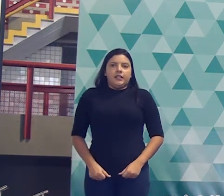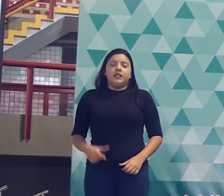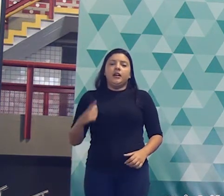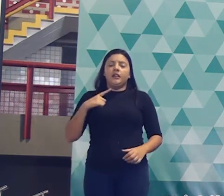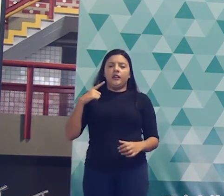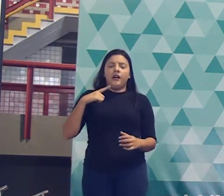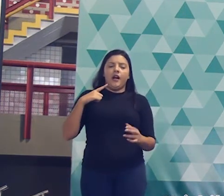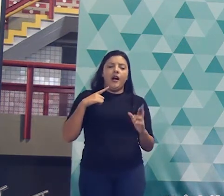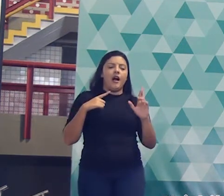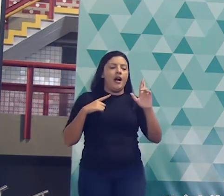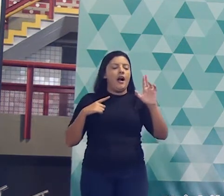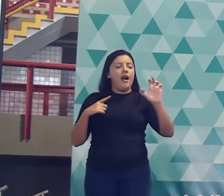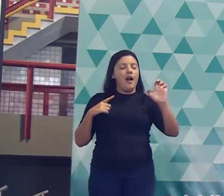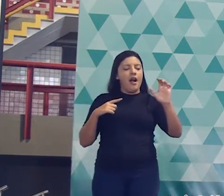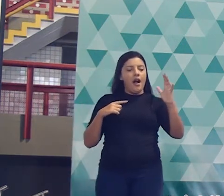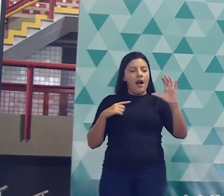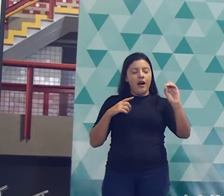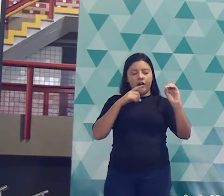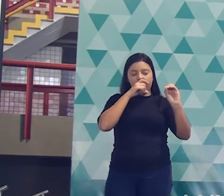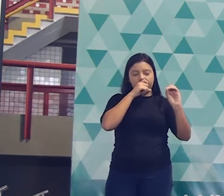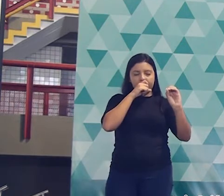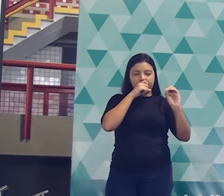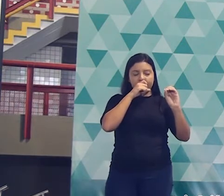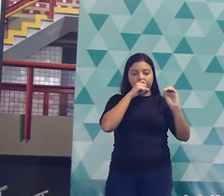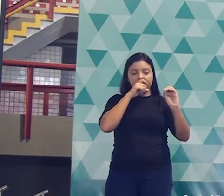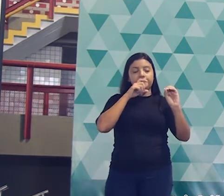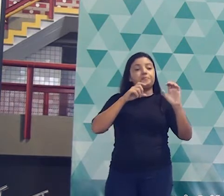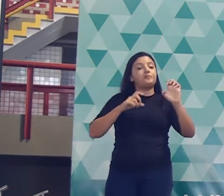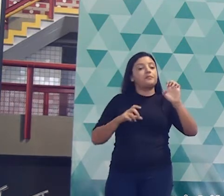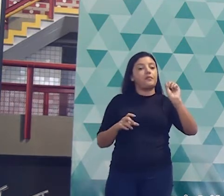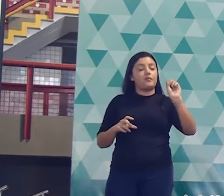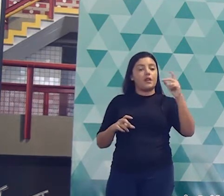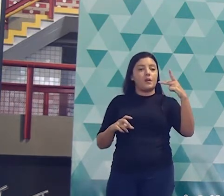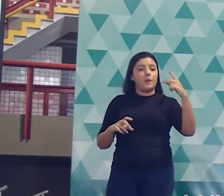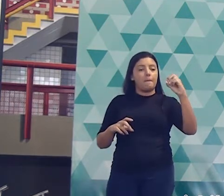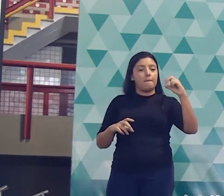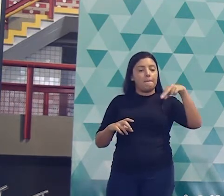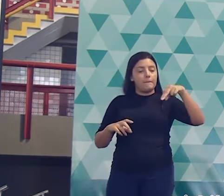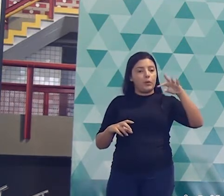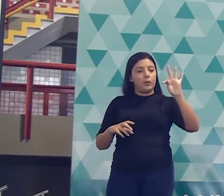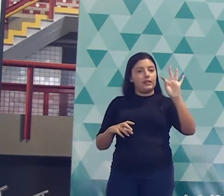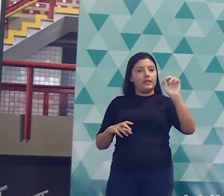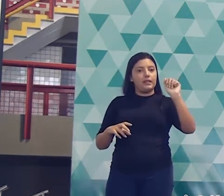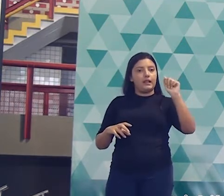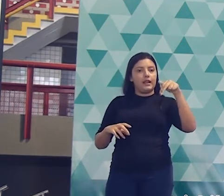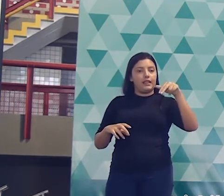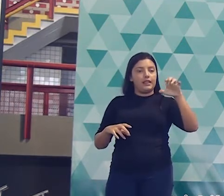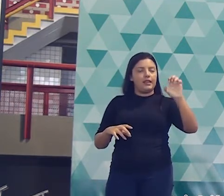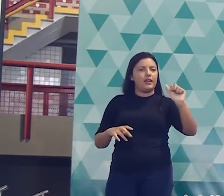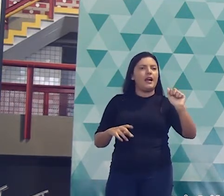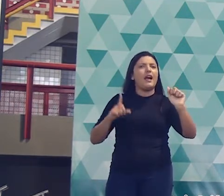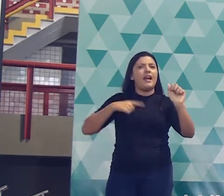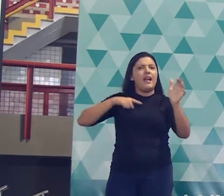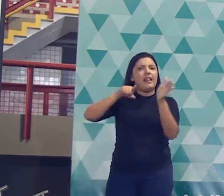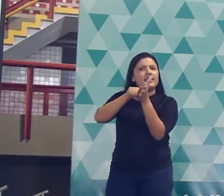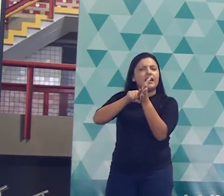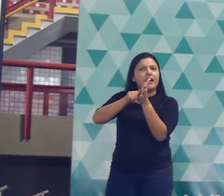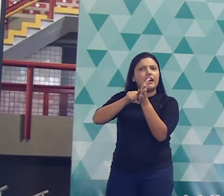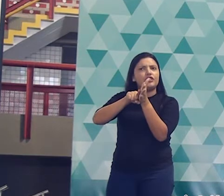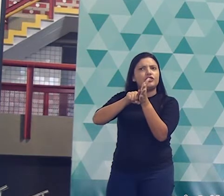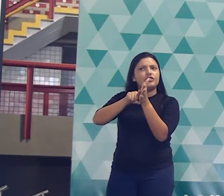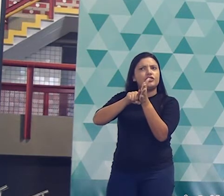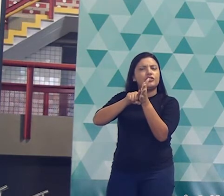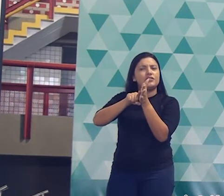Toda reação espontânea é negativa? Bem, quando eu falo de reação espontânea, eu não falo basicamente de